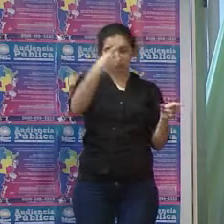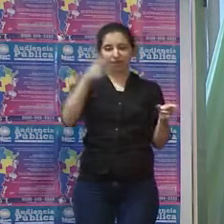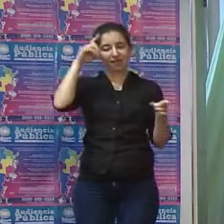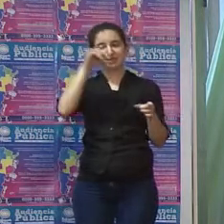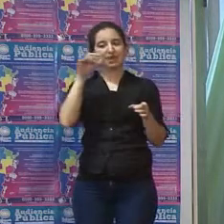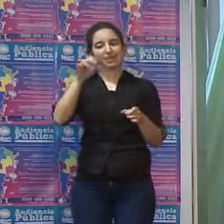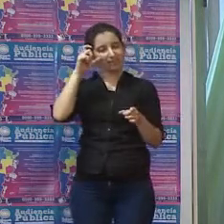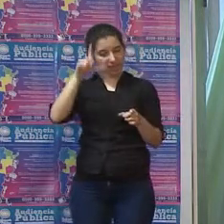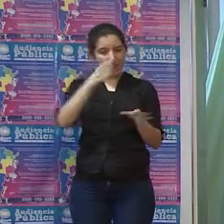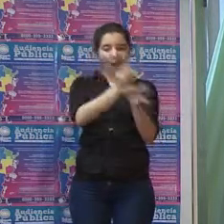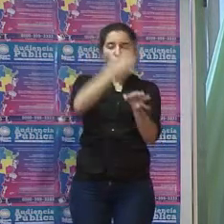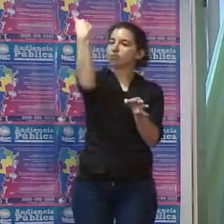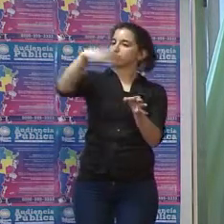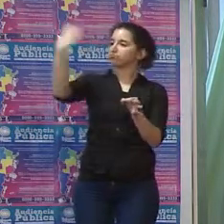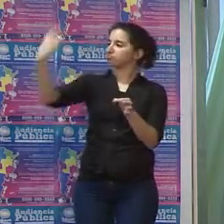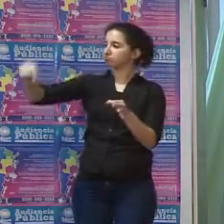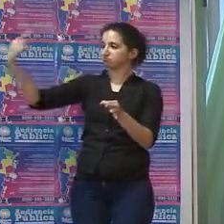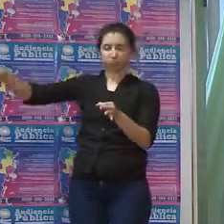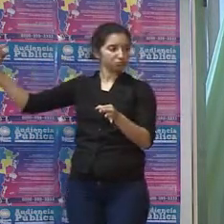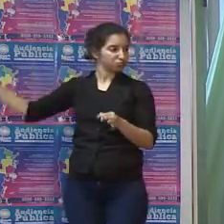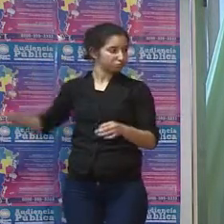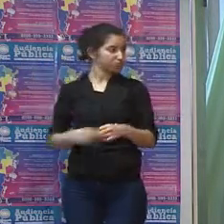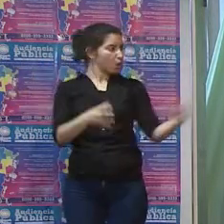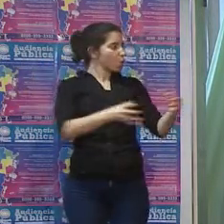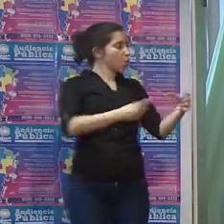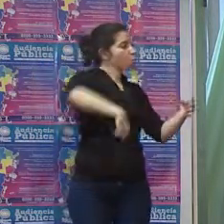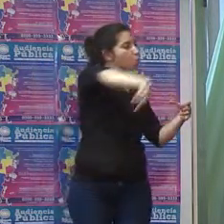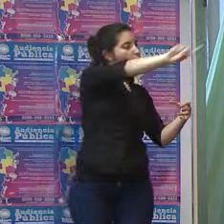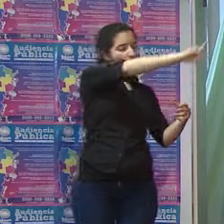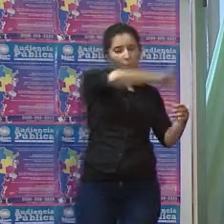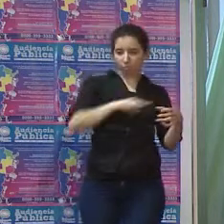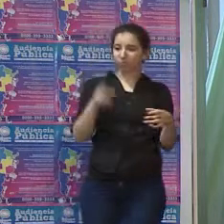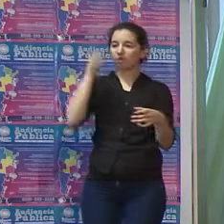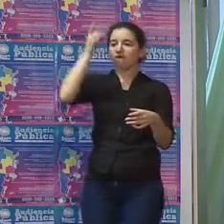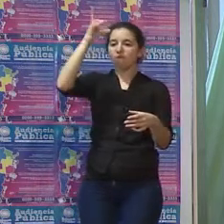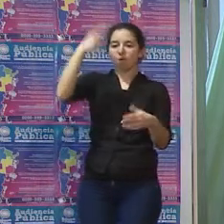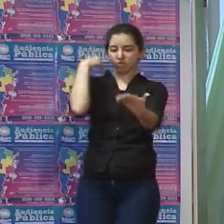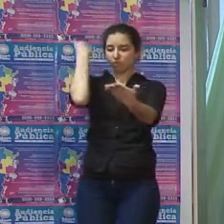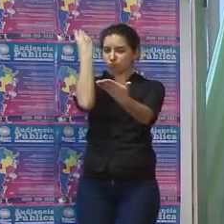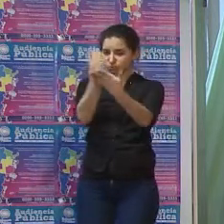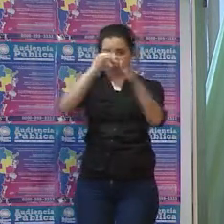10. Bueno, nosotros como jóvenes formoseños